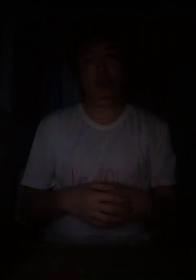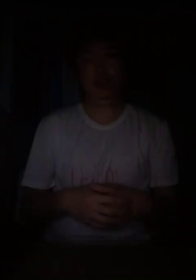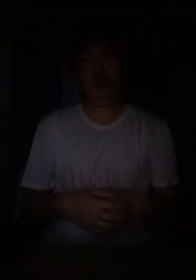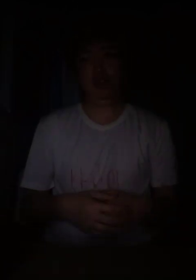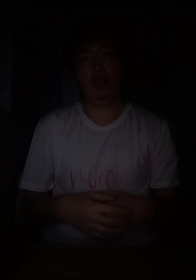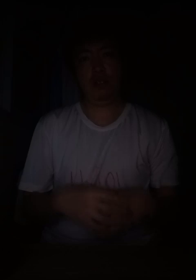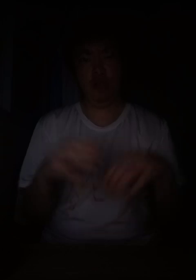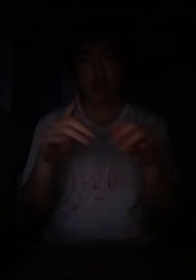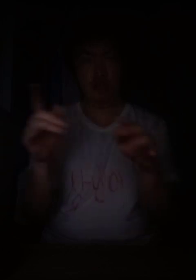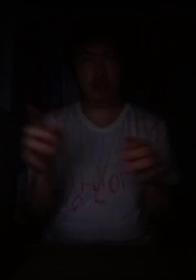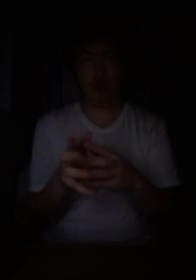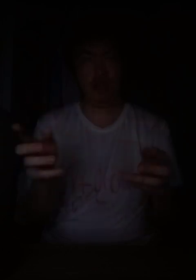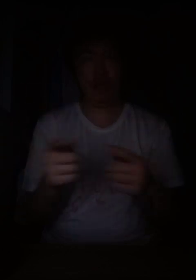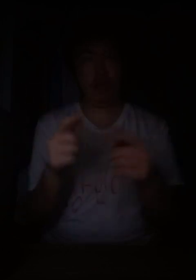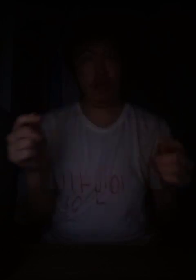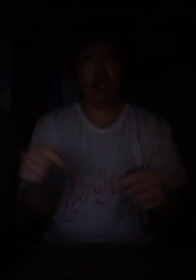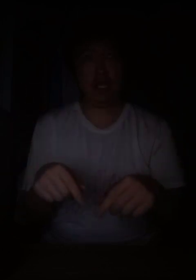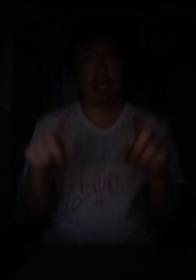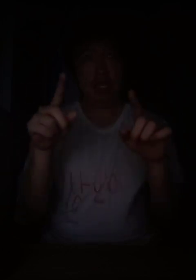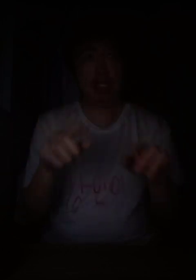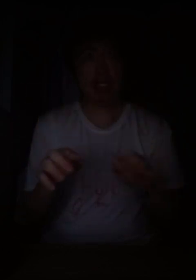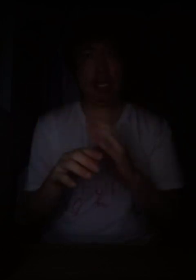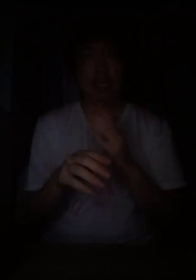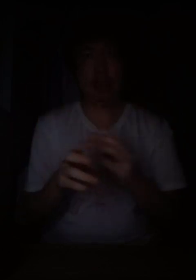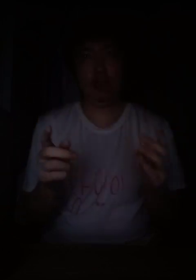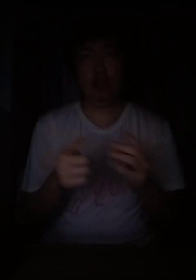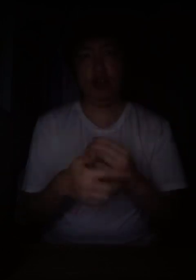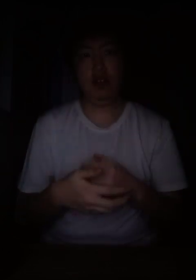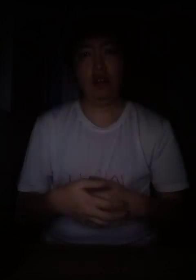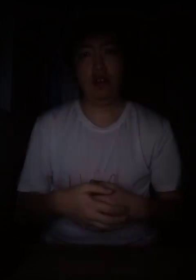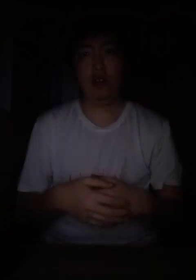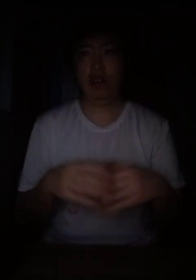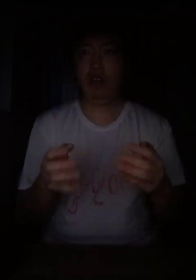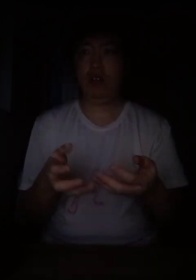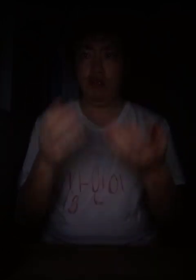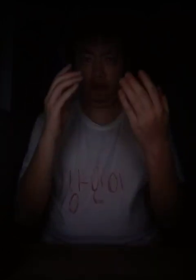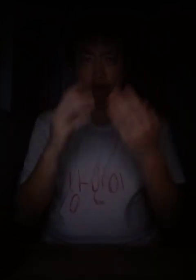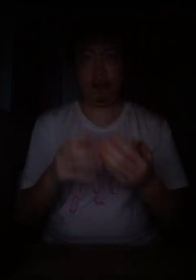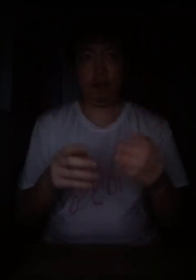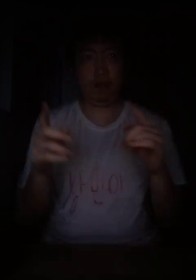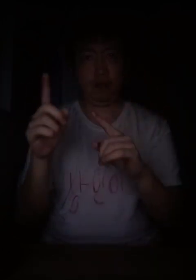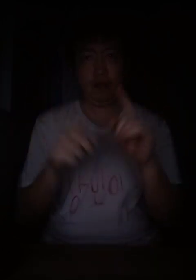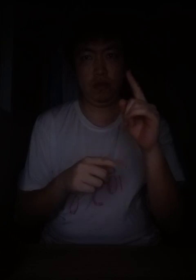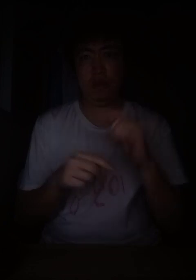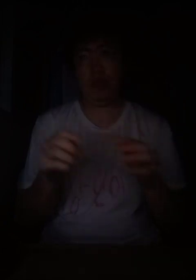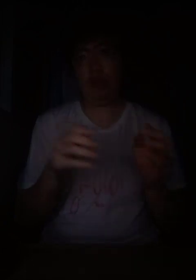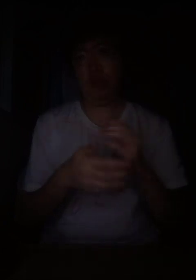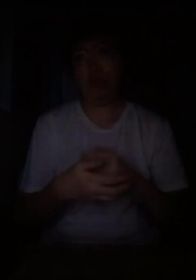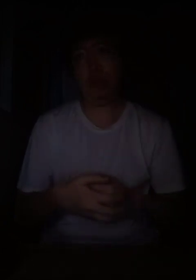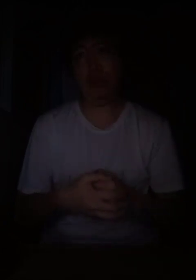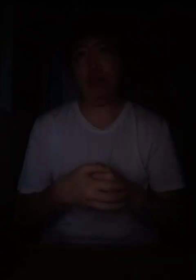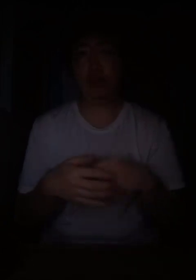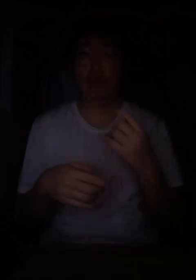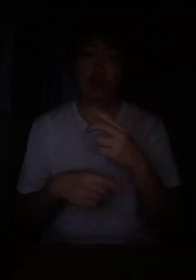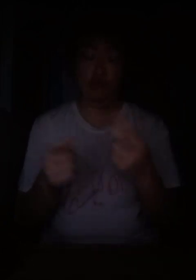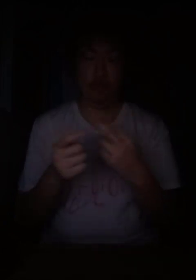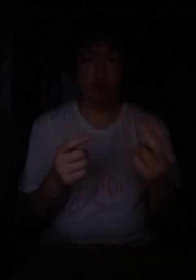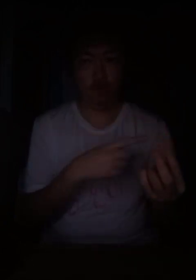충남 논산의 한 오피스텔 지하 주차장 입구, 흙탕물이 입구 천장까지 차올랐습니다. 오늘 새벽 2시 50분쯤 이